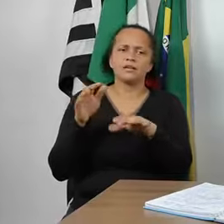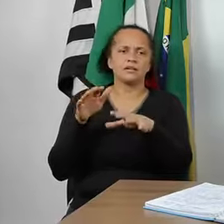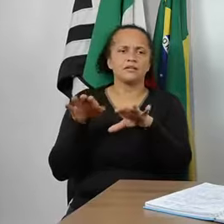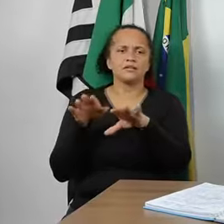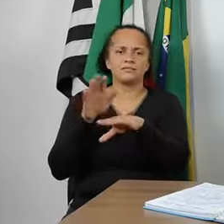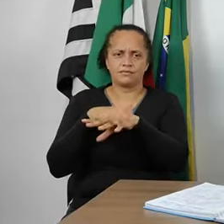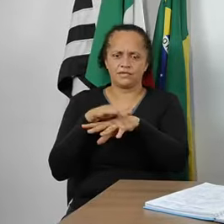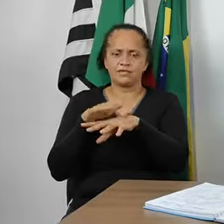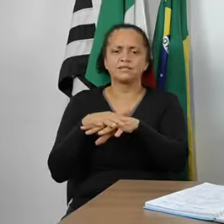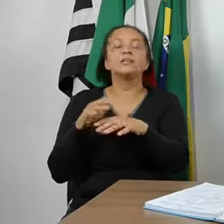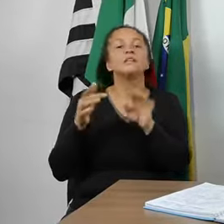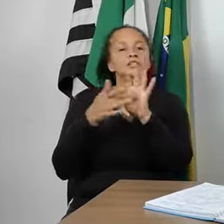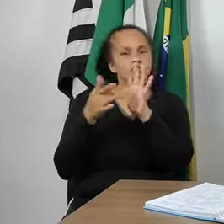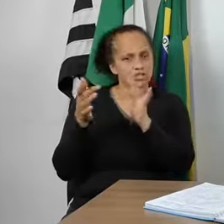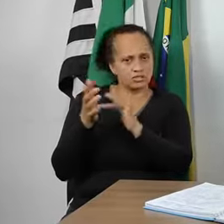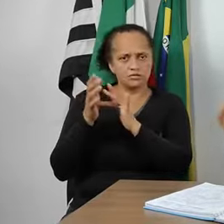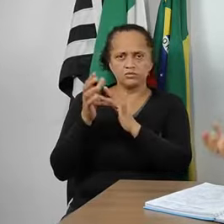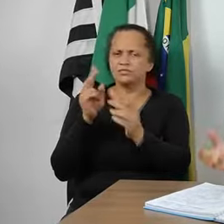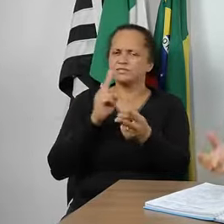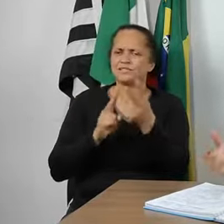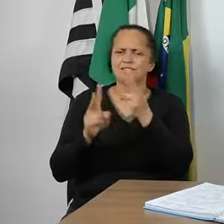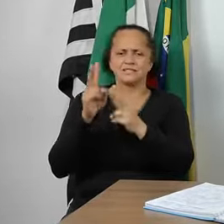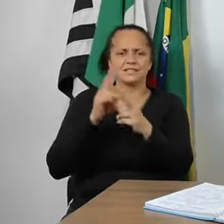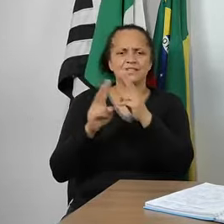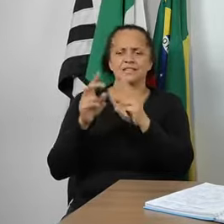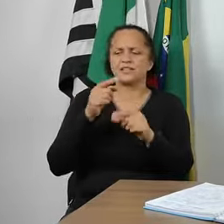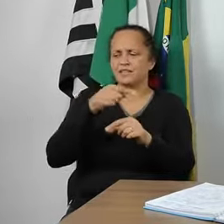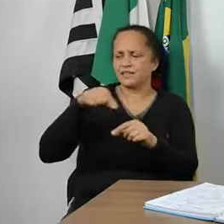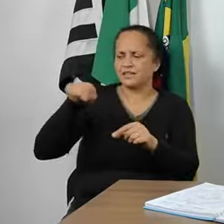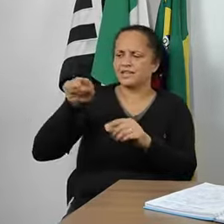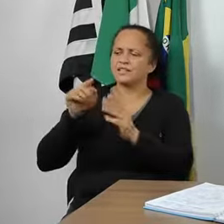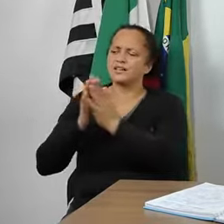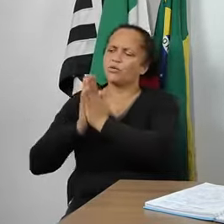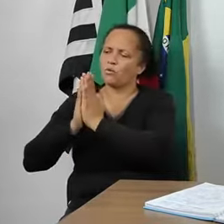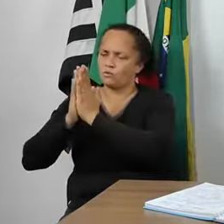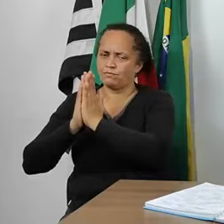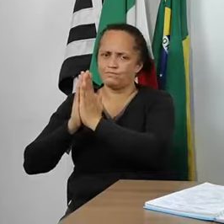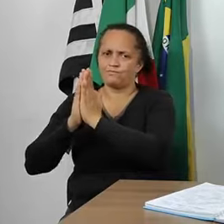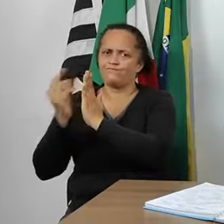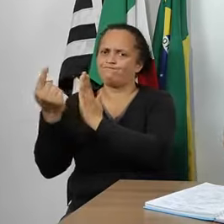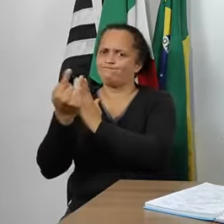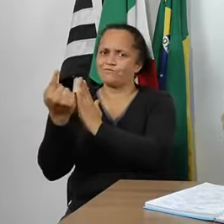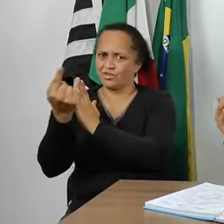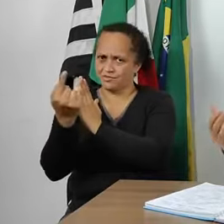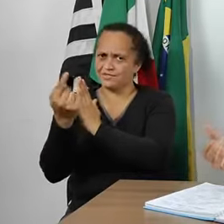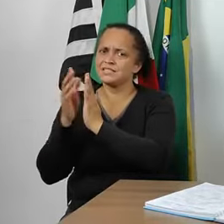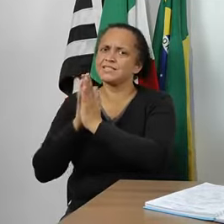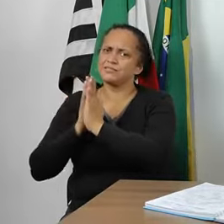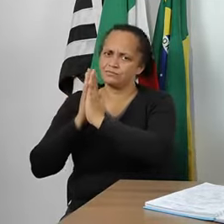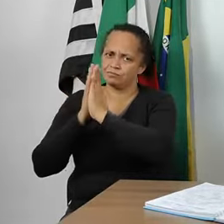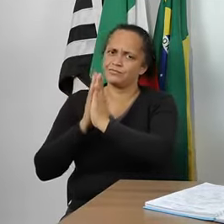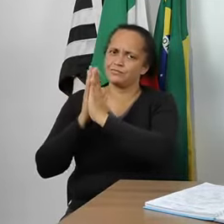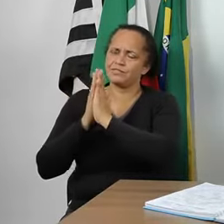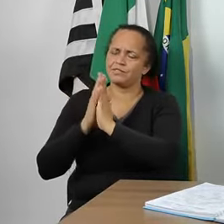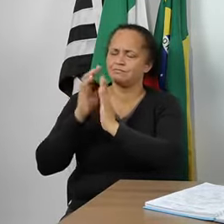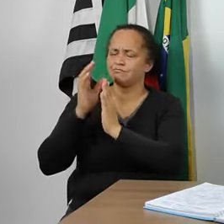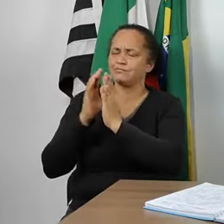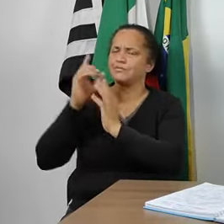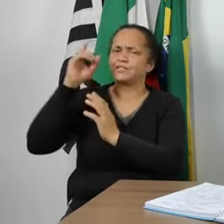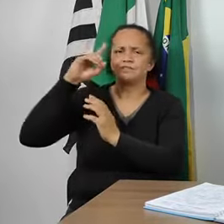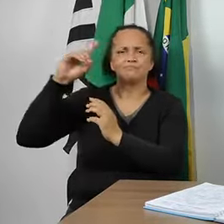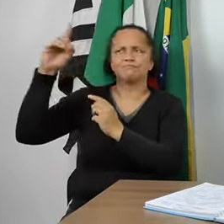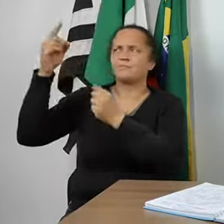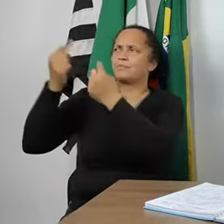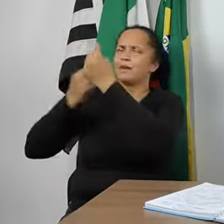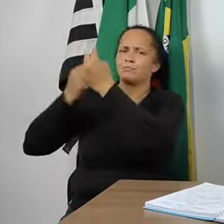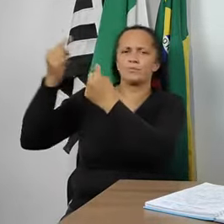devemos fazer o mesmo. Jesus sempre se retirava para orar, Jesus sempre tinha o seu momento a sós de oração com o